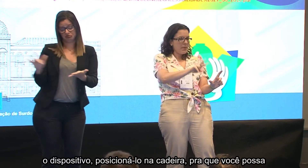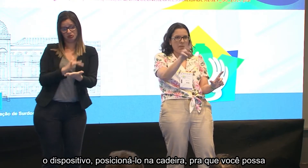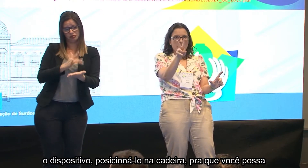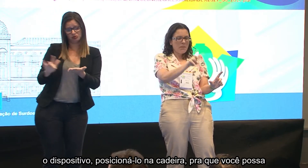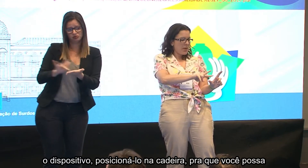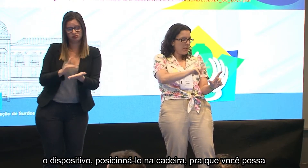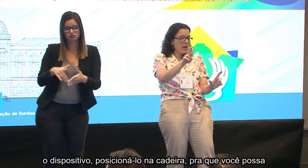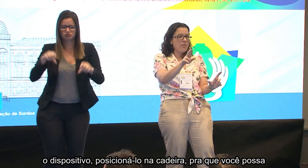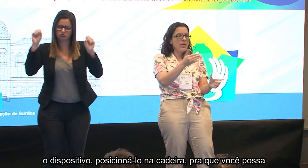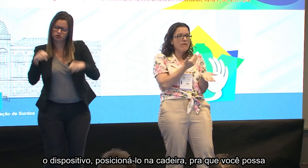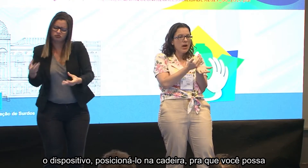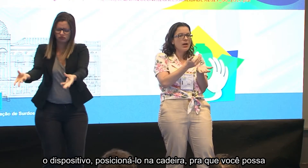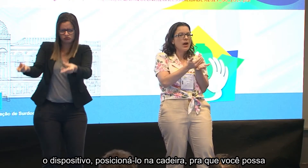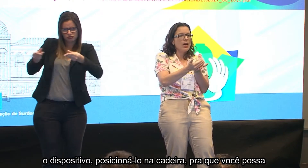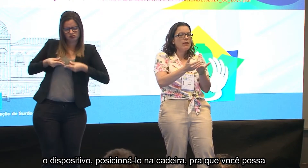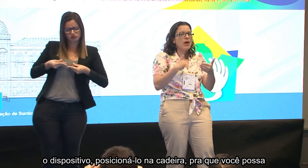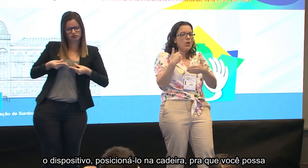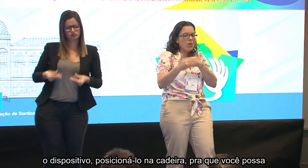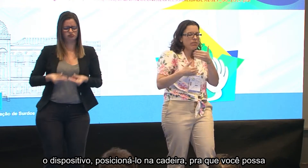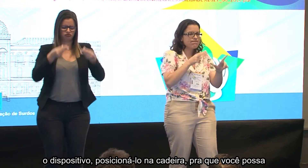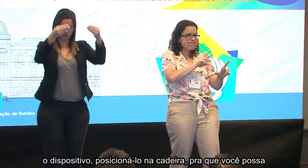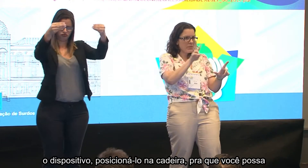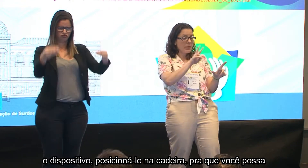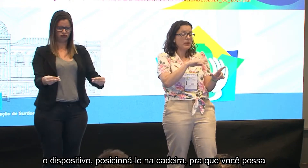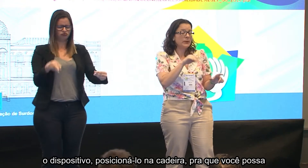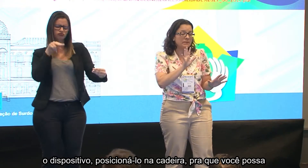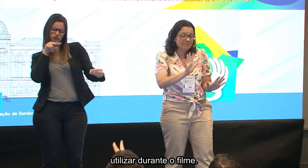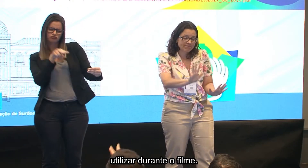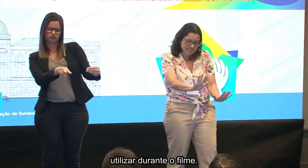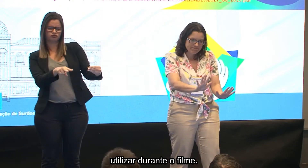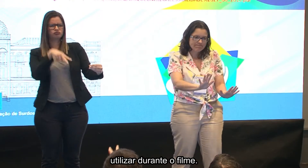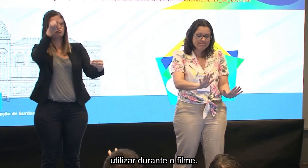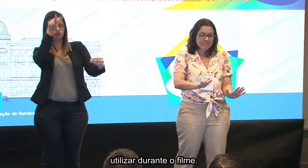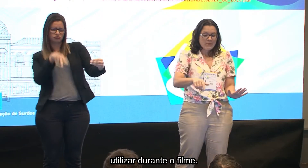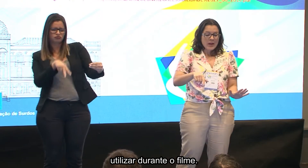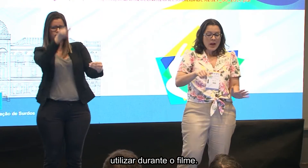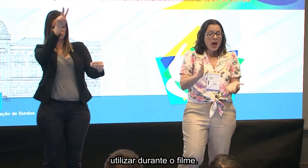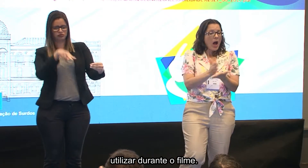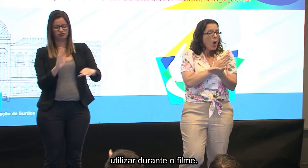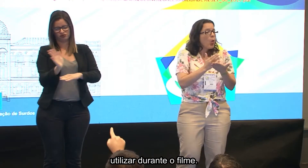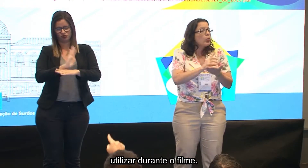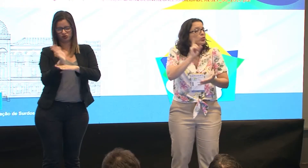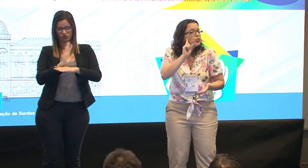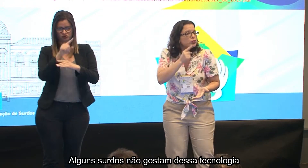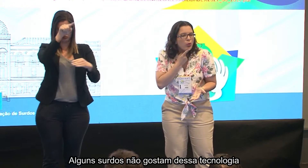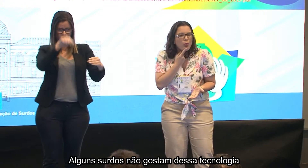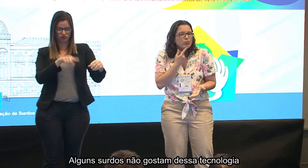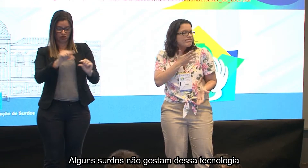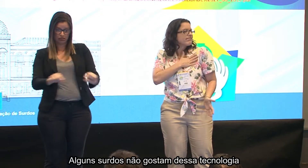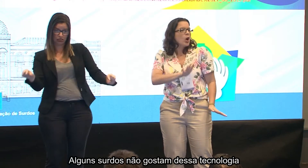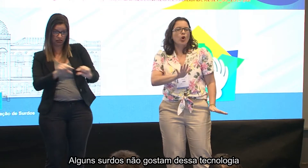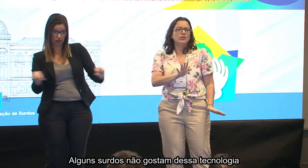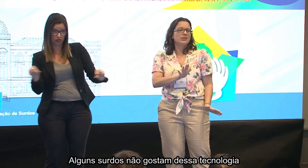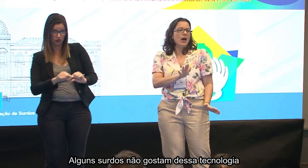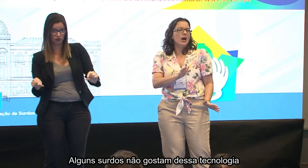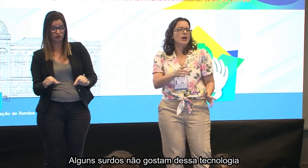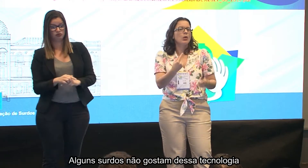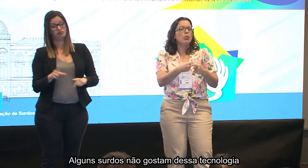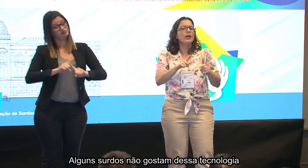que posicioná-lo na cadeira para que você possa utilizar durante o filme. Mas alguns surdos não gostam